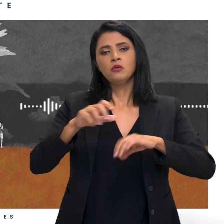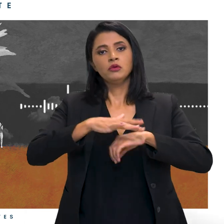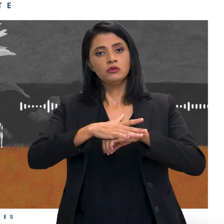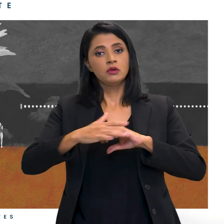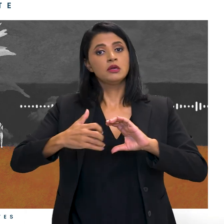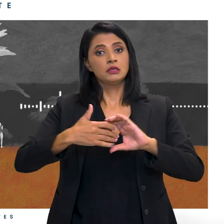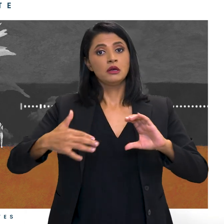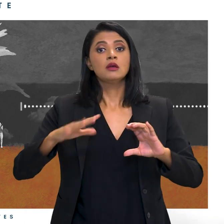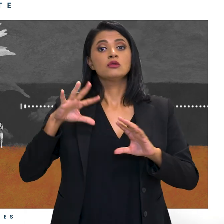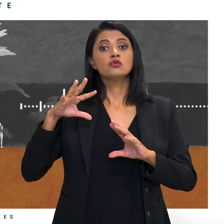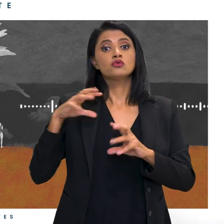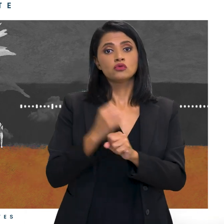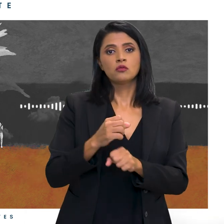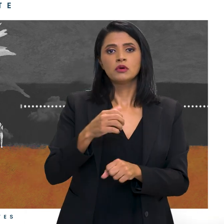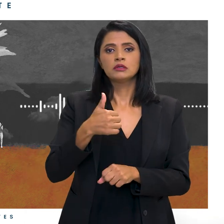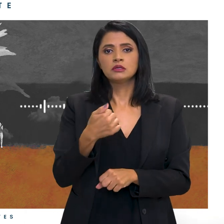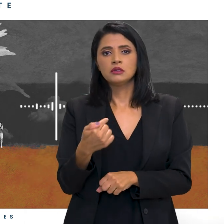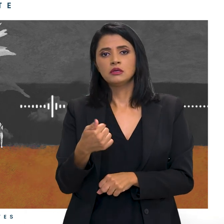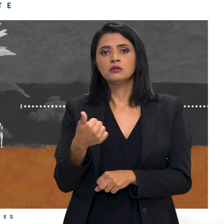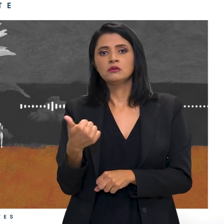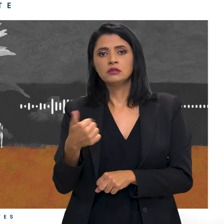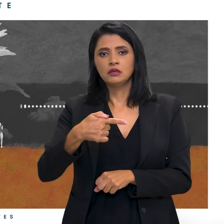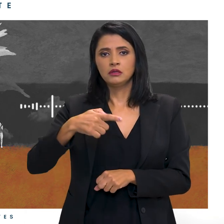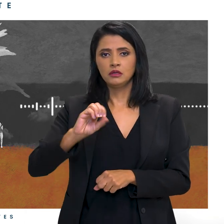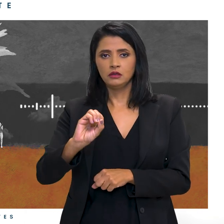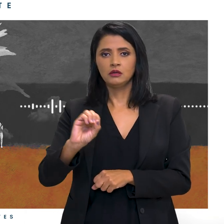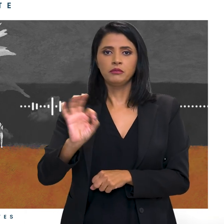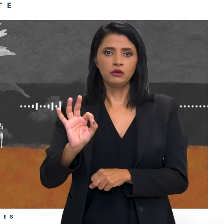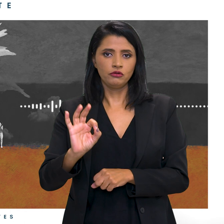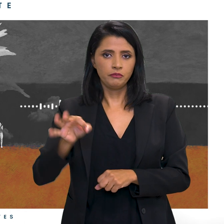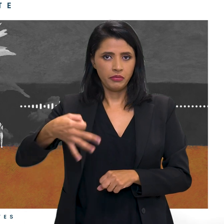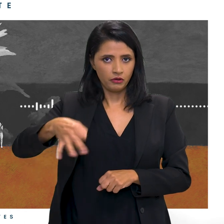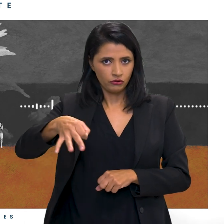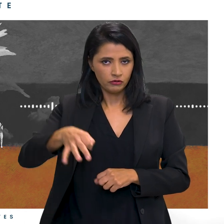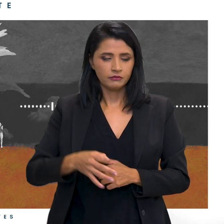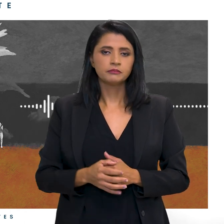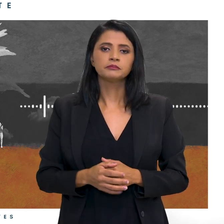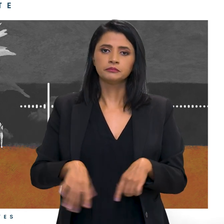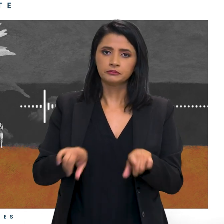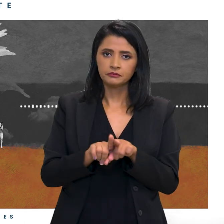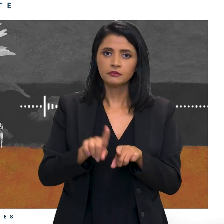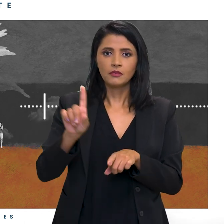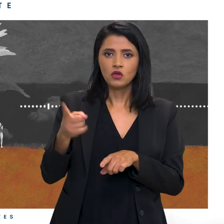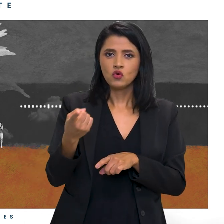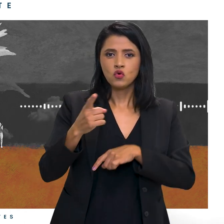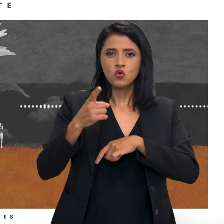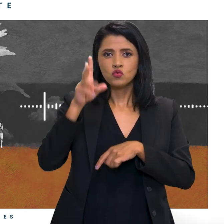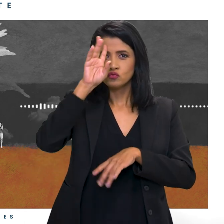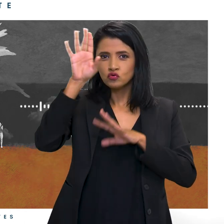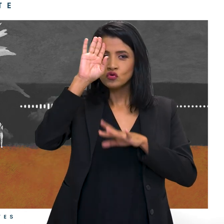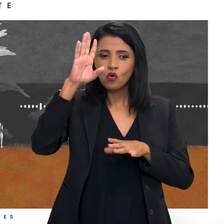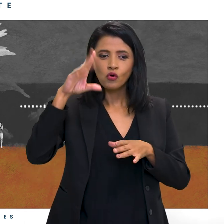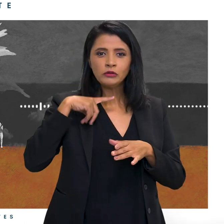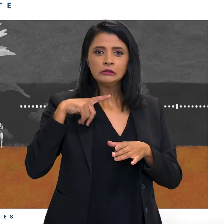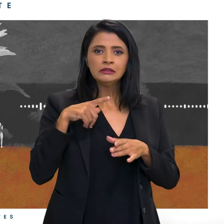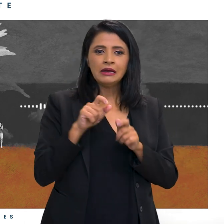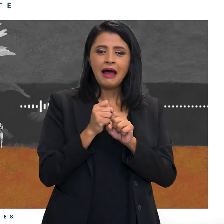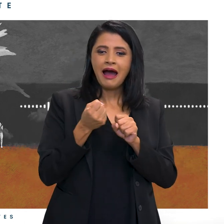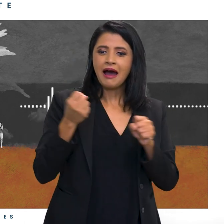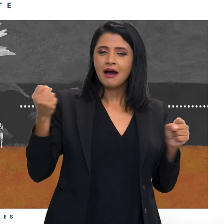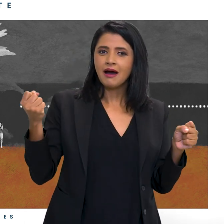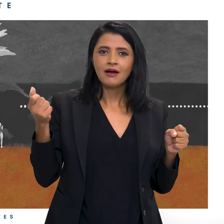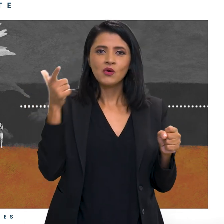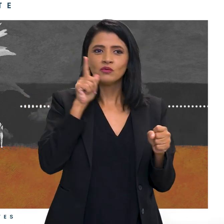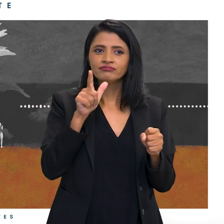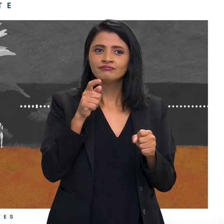com 170 páginas, criada em 2022. Tinha também um sonho que quase não coube no episódio